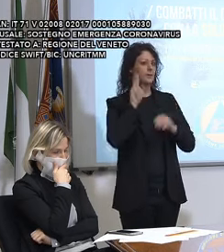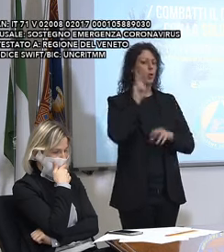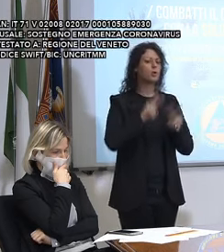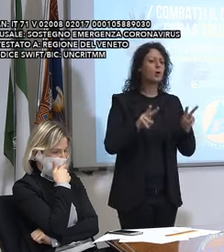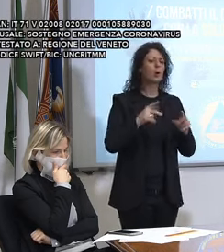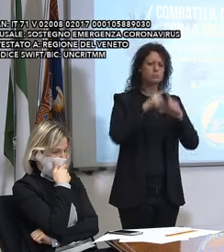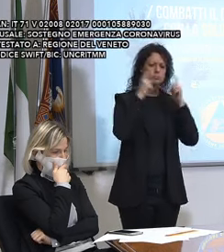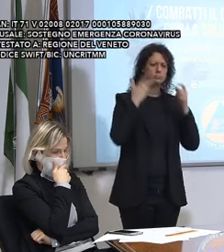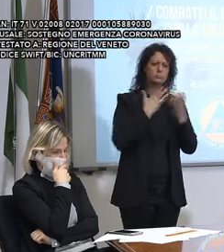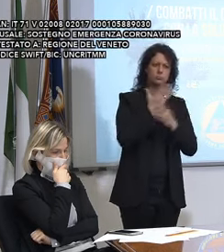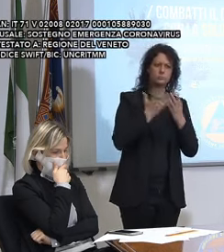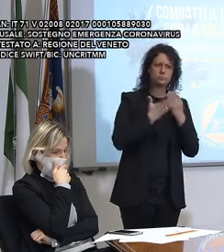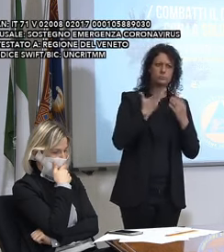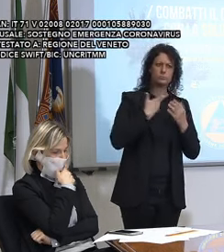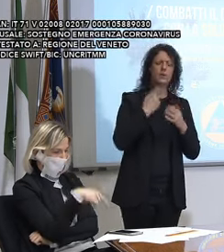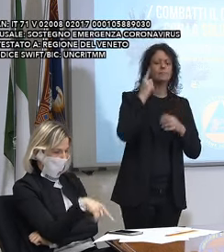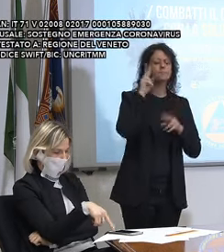scaricato l'app, è accesa.